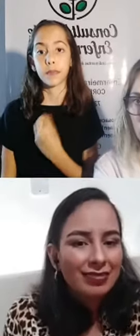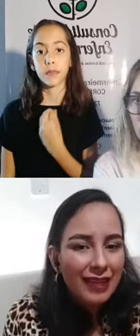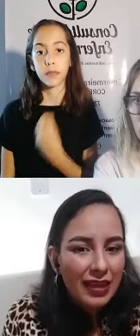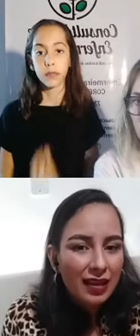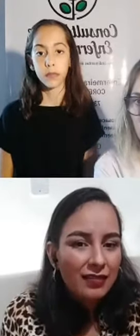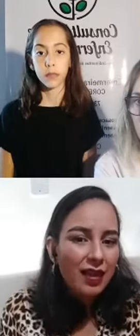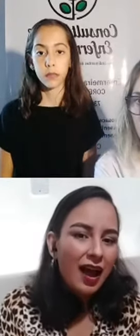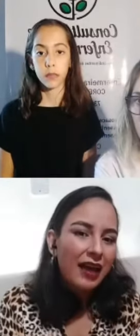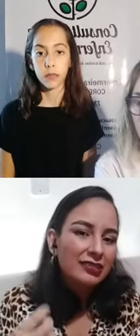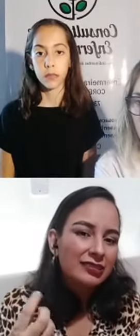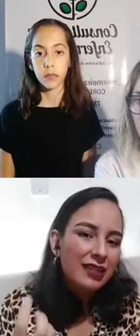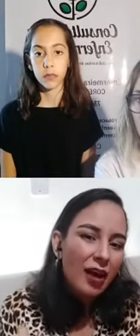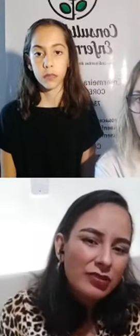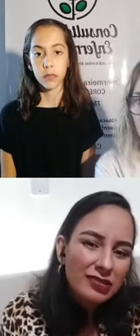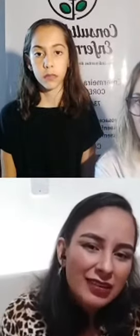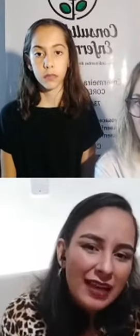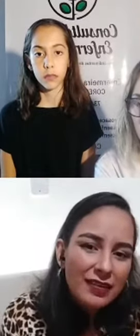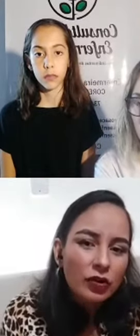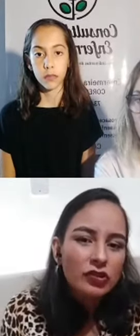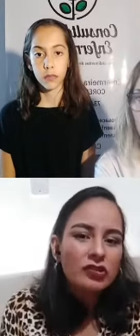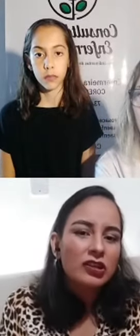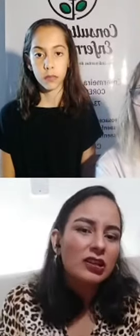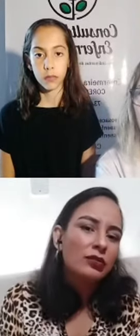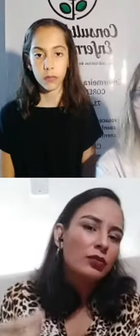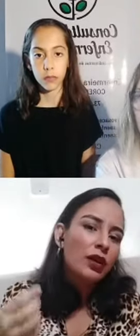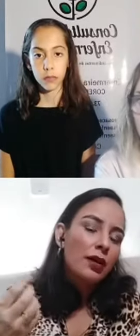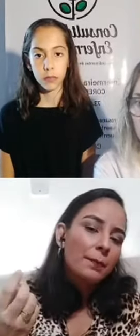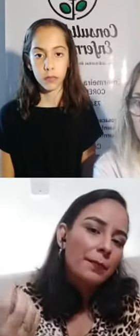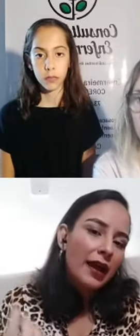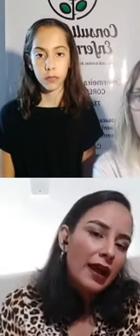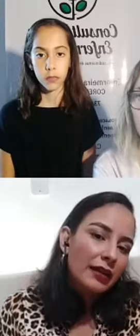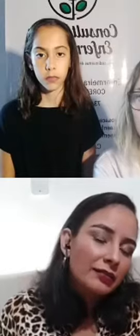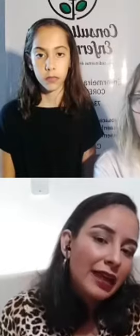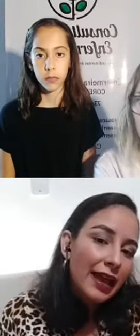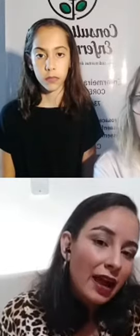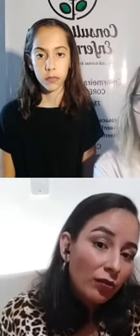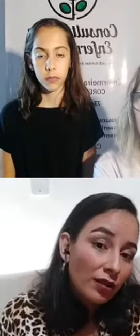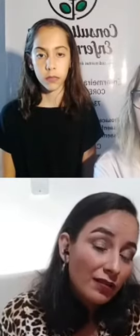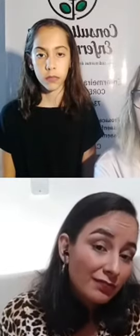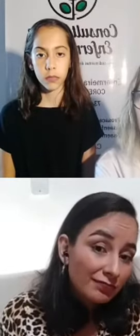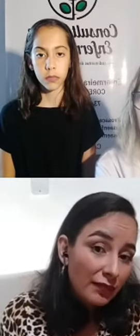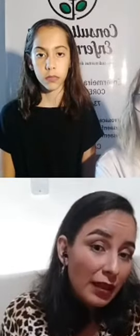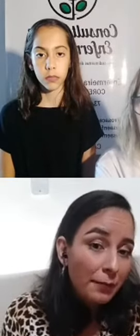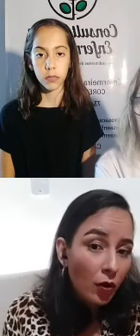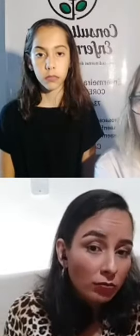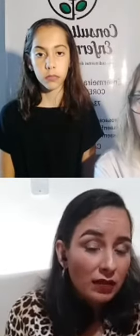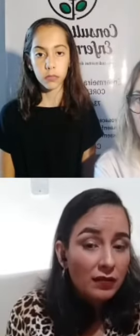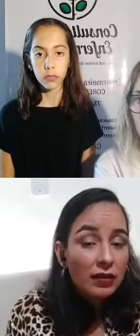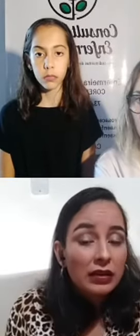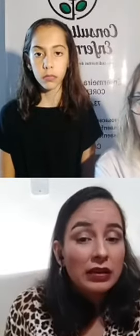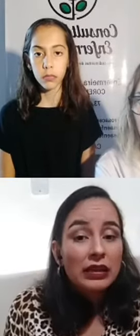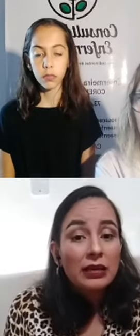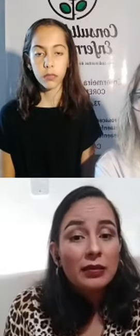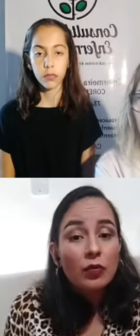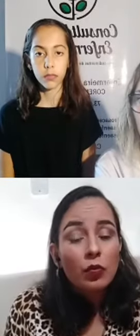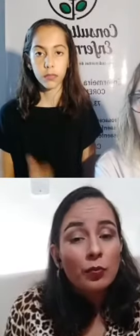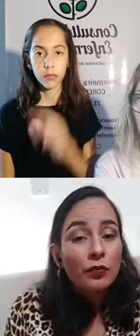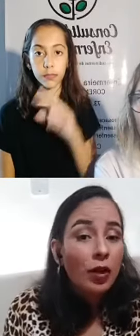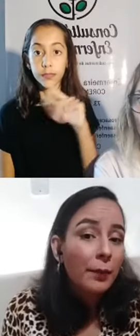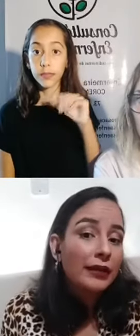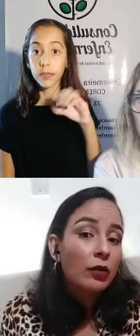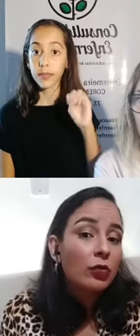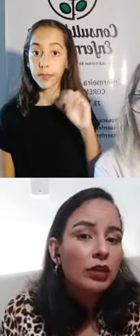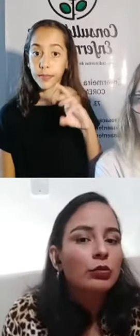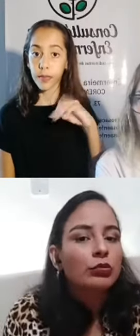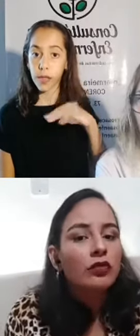a telas, a um estresse cotidiano, para ter aulas remotas, só